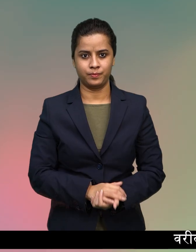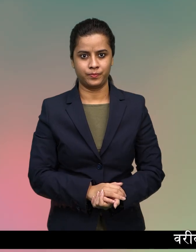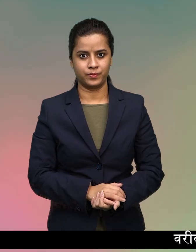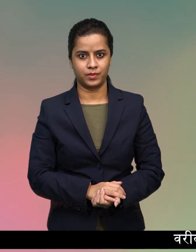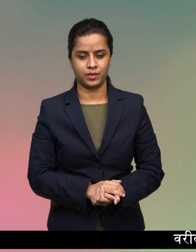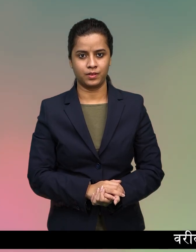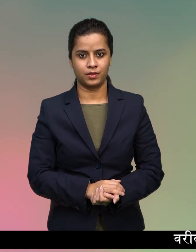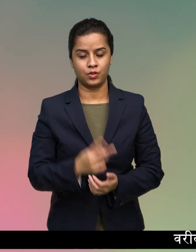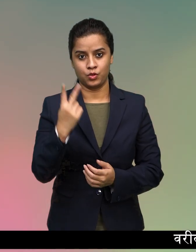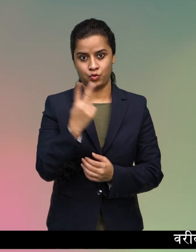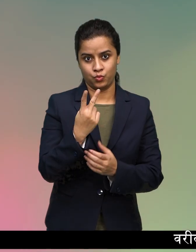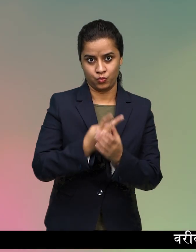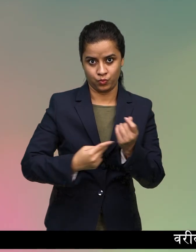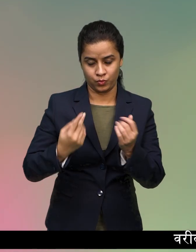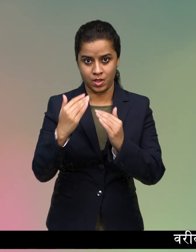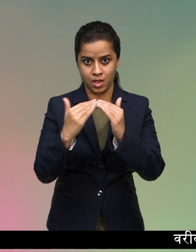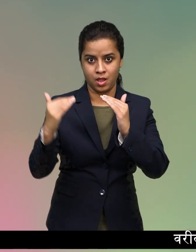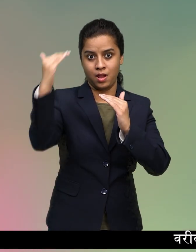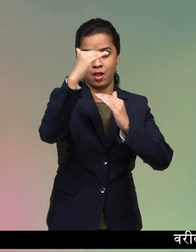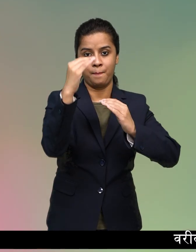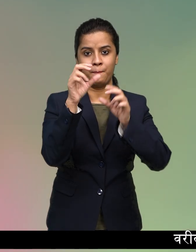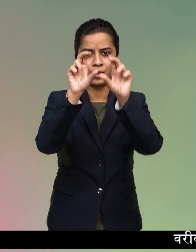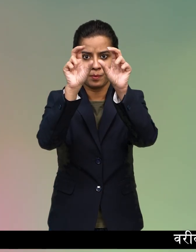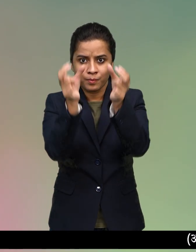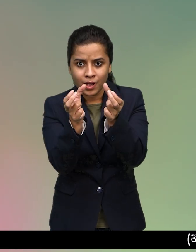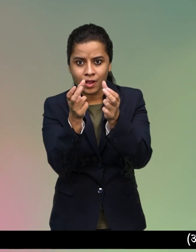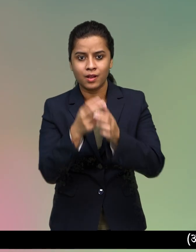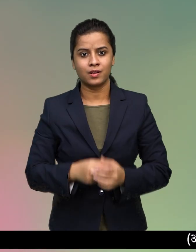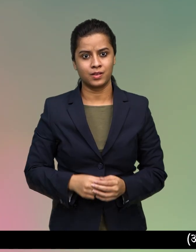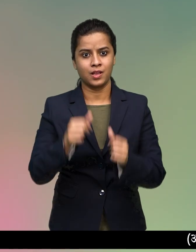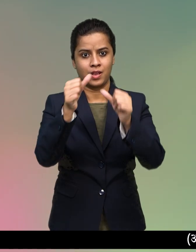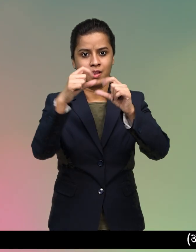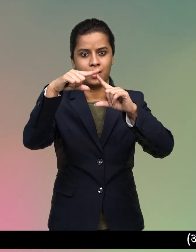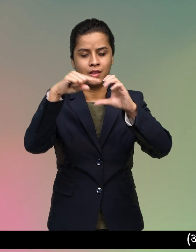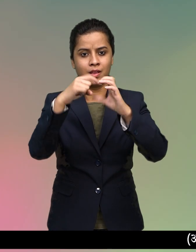वरील 2 भागांना आलिंद ऑरिकल्स म्हणतात